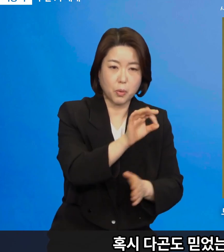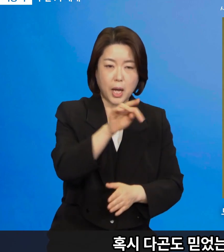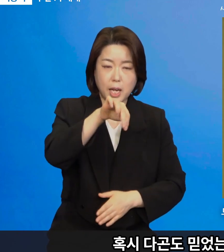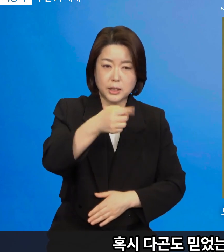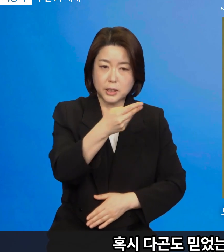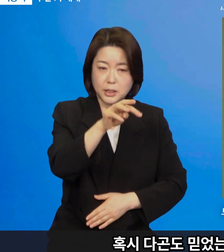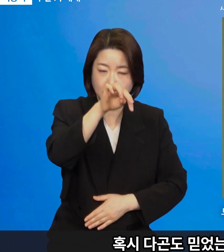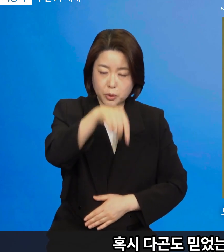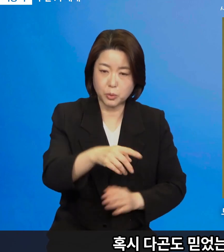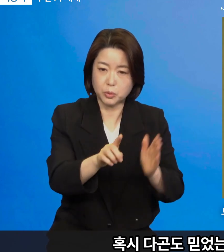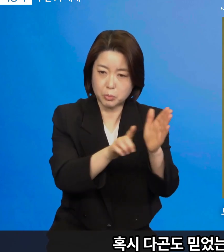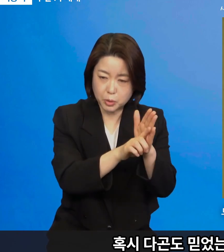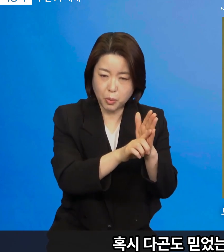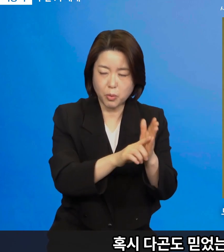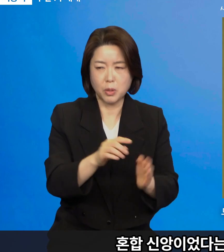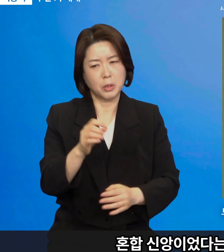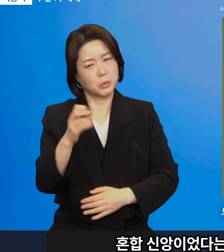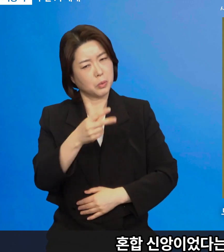믿었는지도 모르겠습니다.